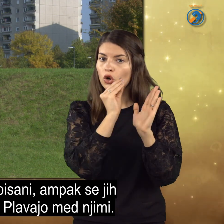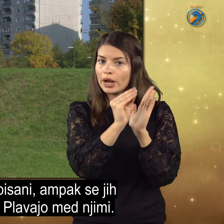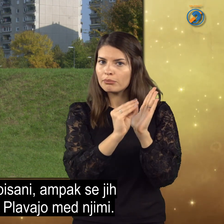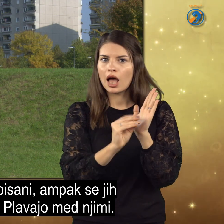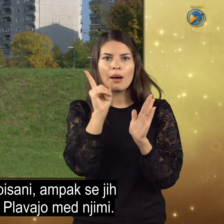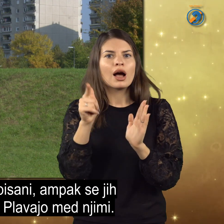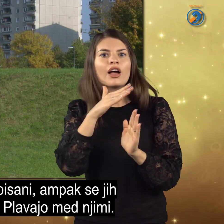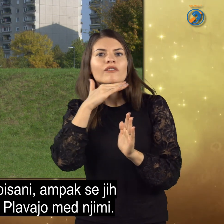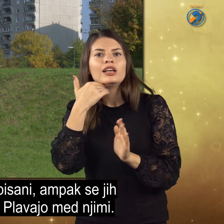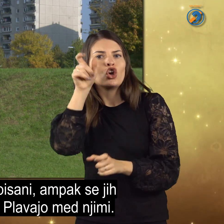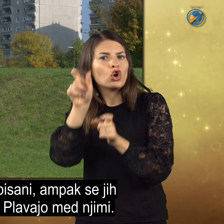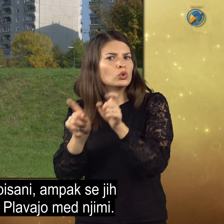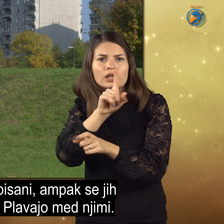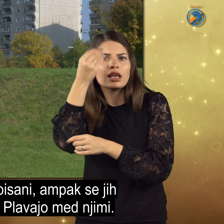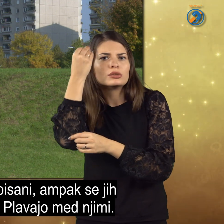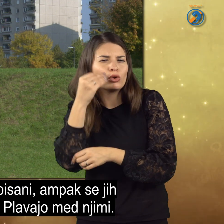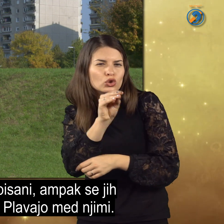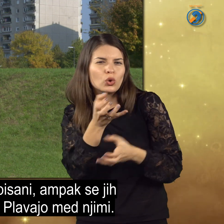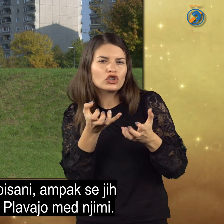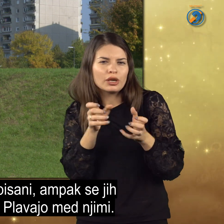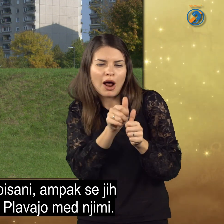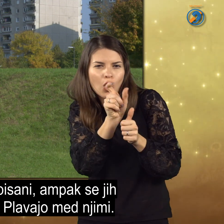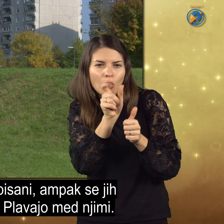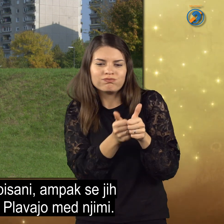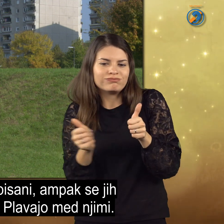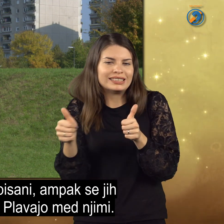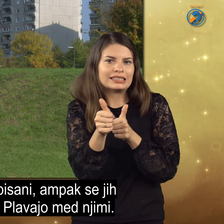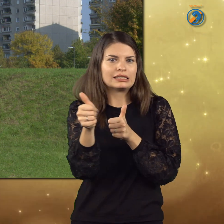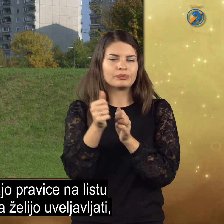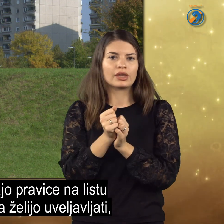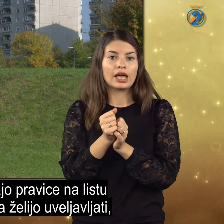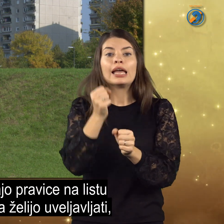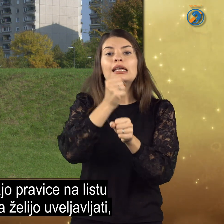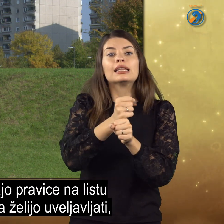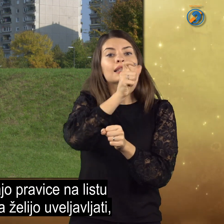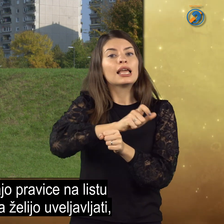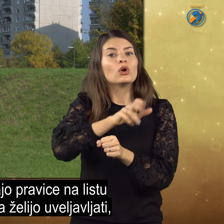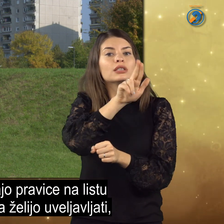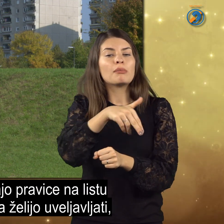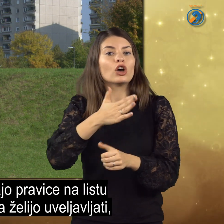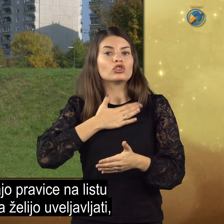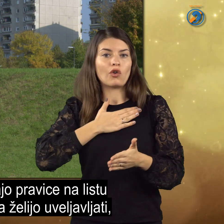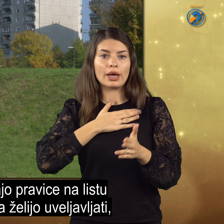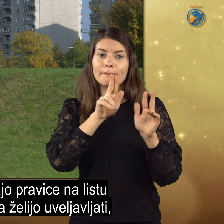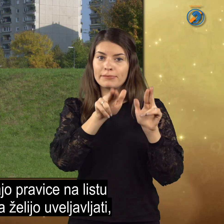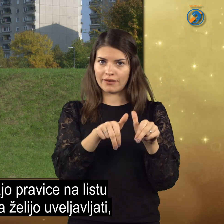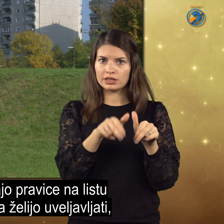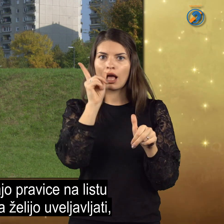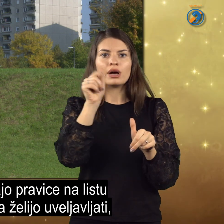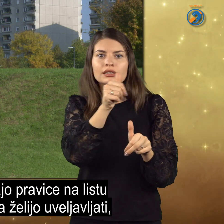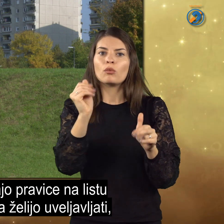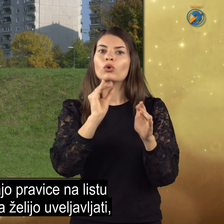napisani, ampak da se jih mnogi ne držijo in da mnogi plavajo med njimi. Se pravi, vsi delavci imajo svoje